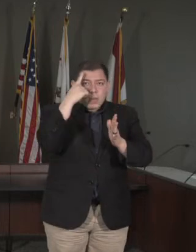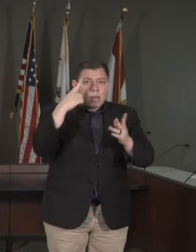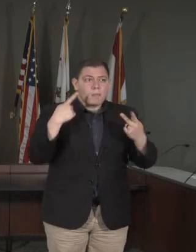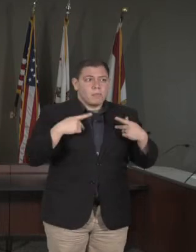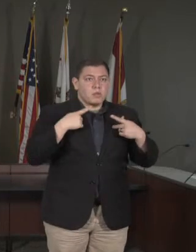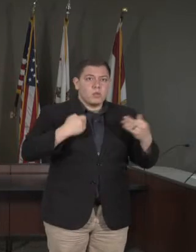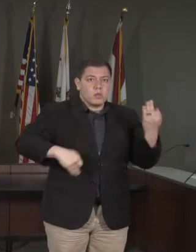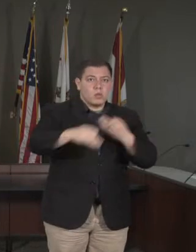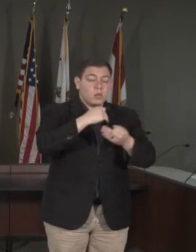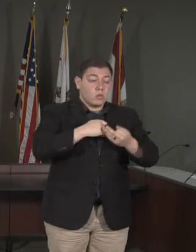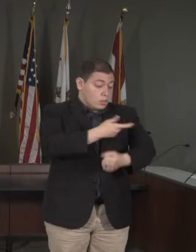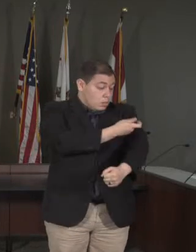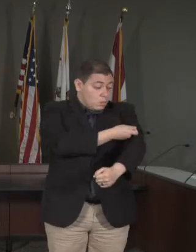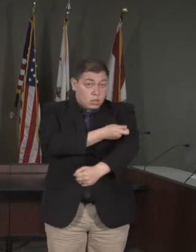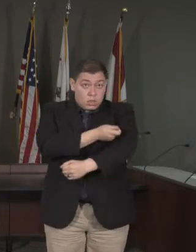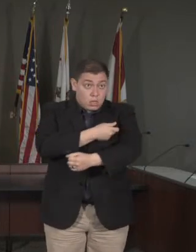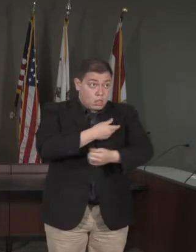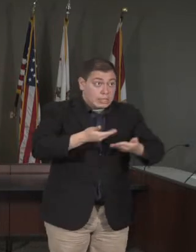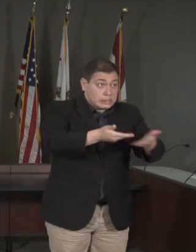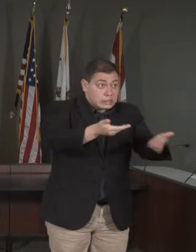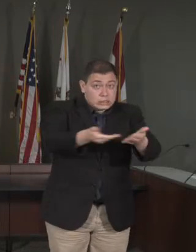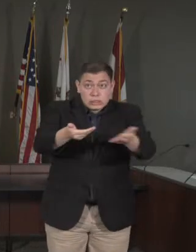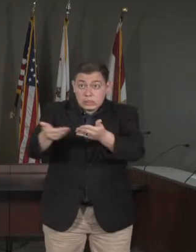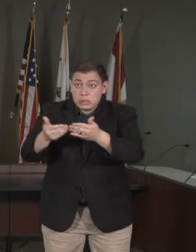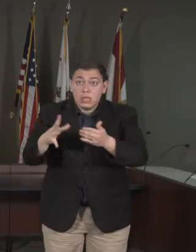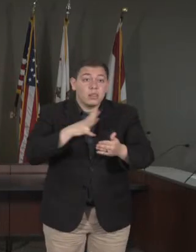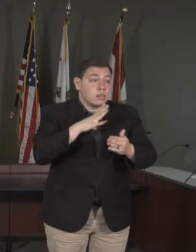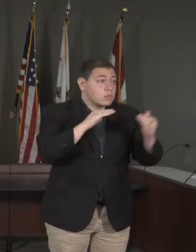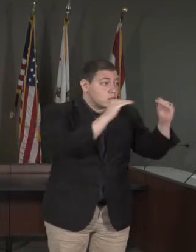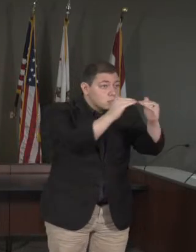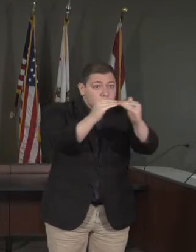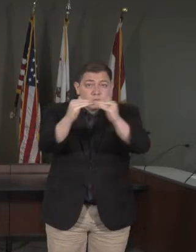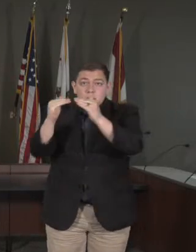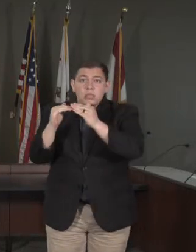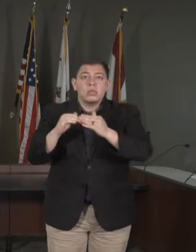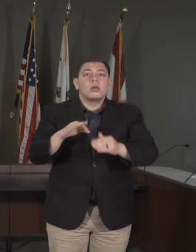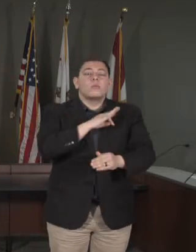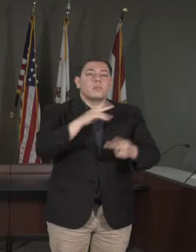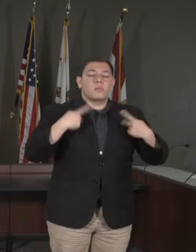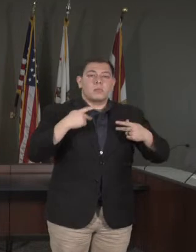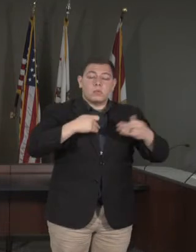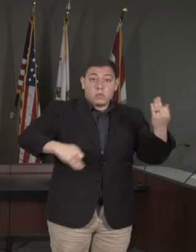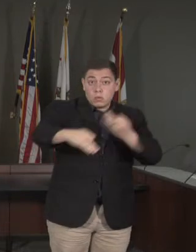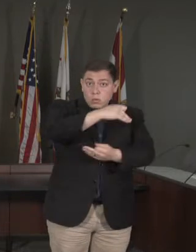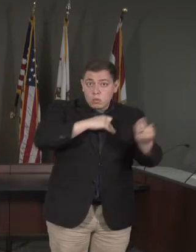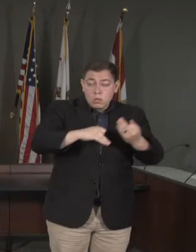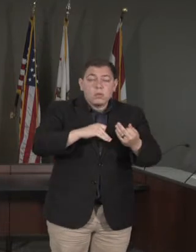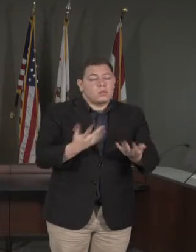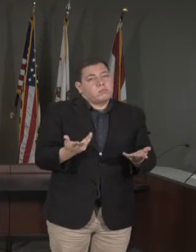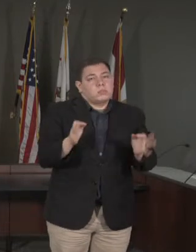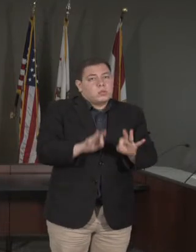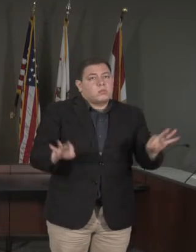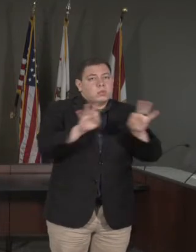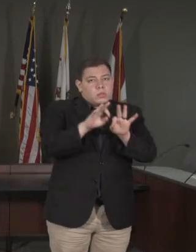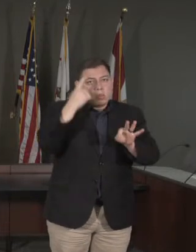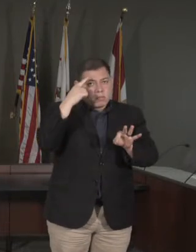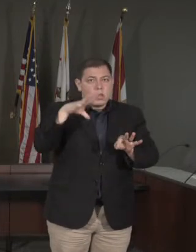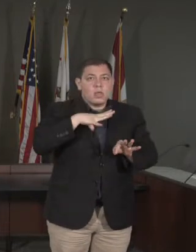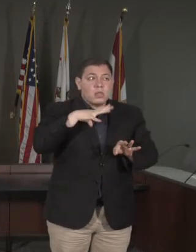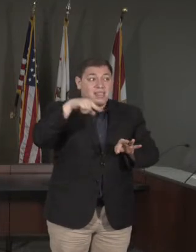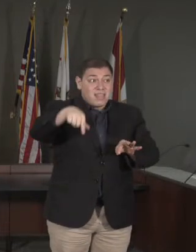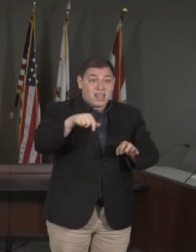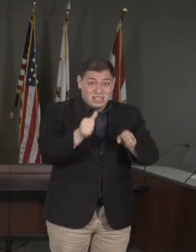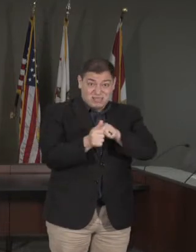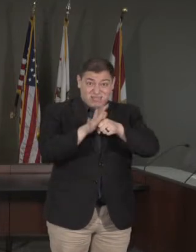en la distribución de vacunas y servicios y que continuemos a mitigar los impactos de la pandemia en esta perspectiva.